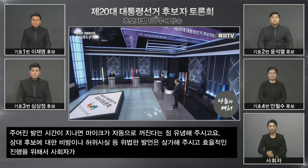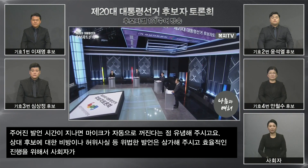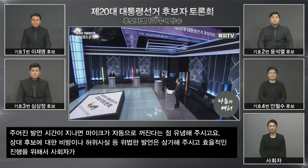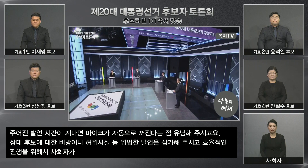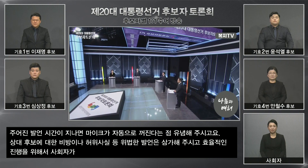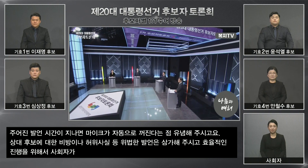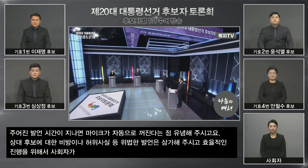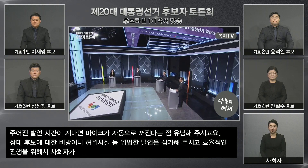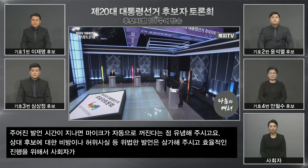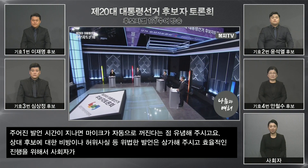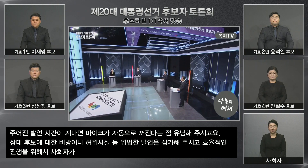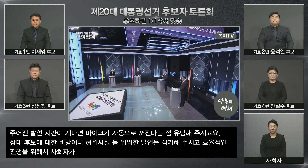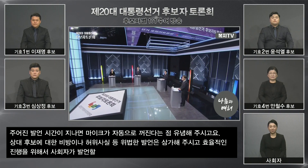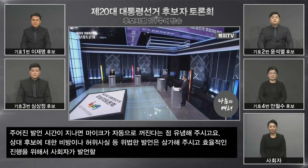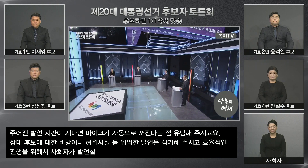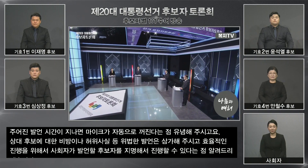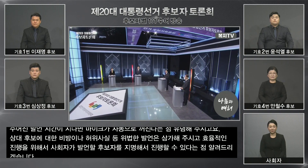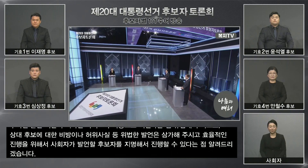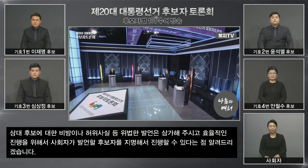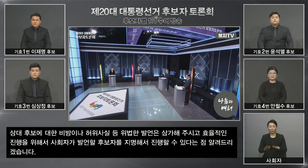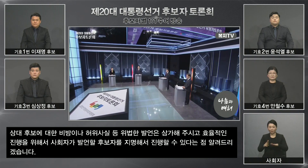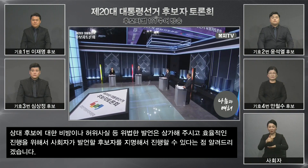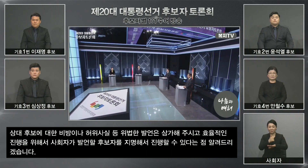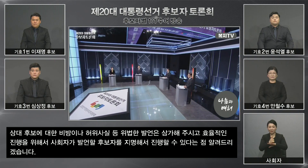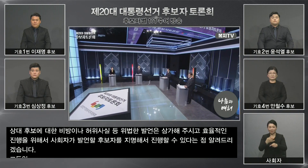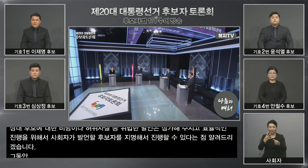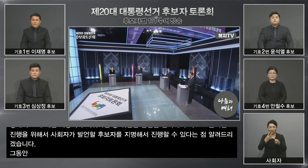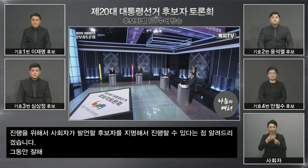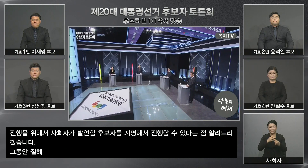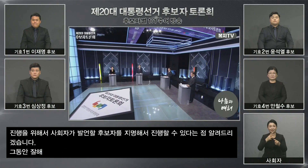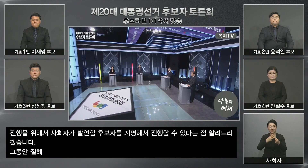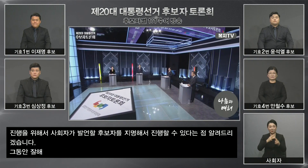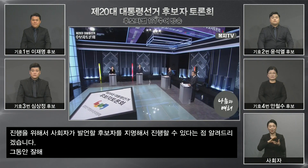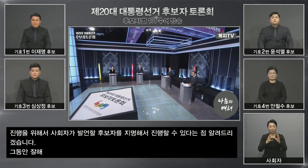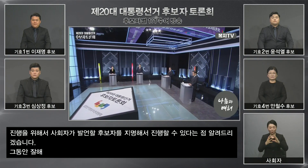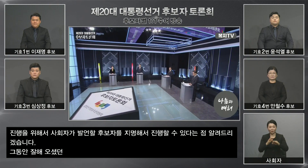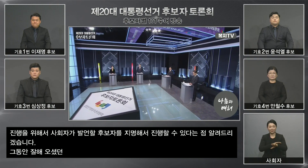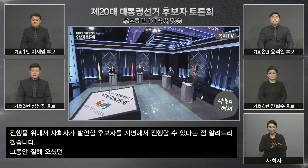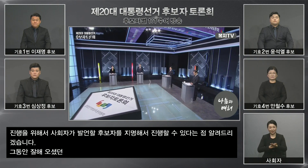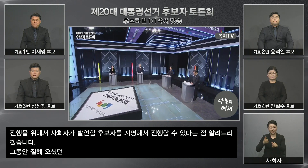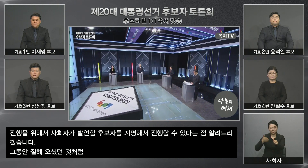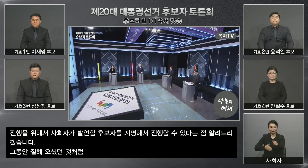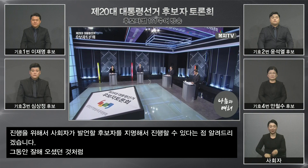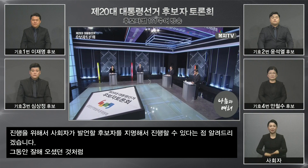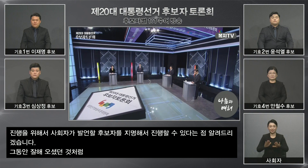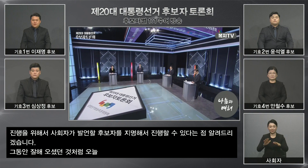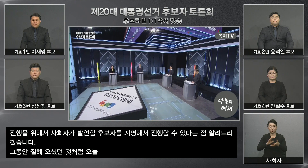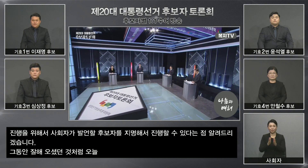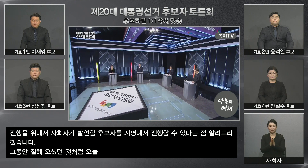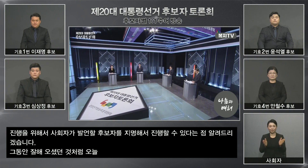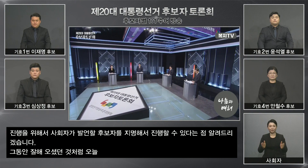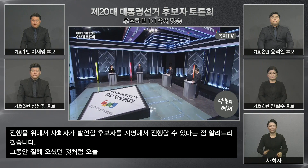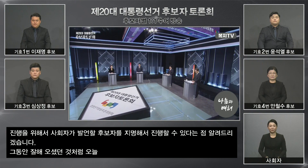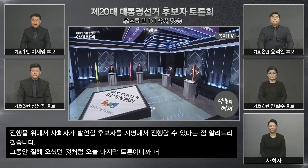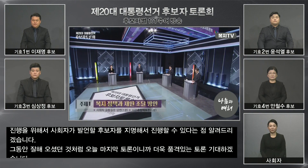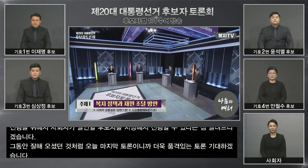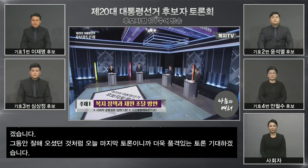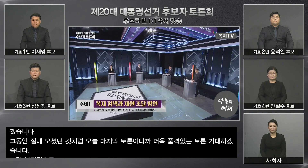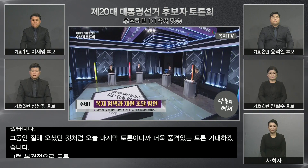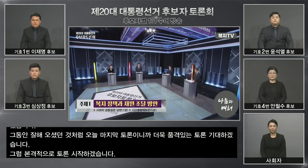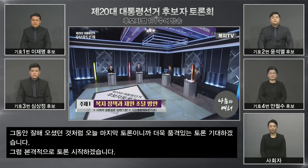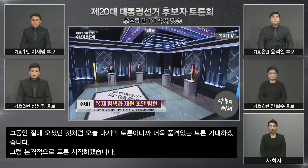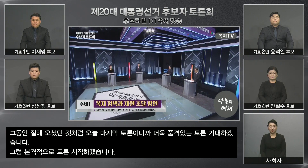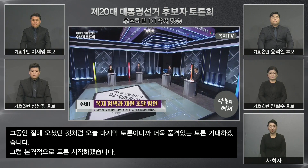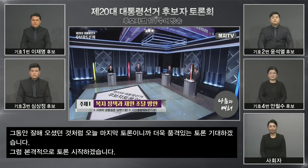잘 해오셨던 것처럼 오늘 마지막 토론이니까 더욱 품격 있는 토론 기대하겠습니다. 그럼 본격적으로 토론 시작하겠습니다.